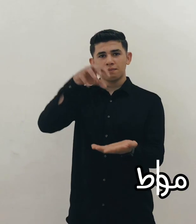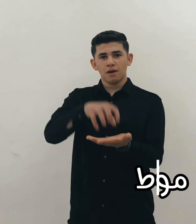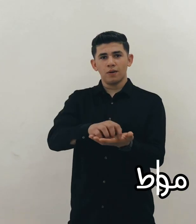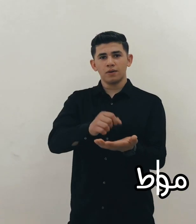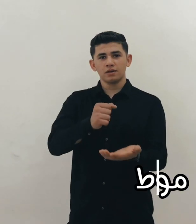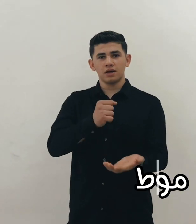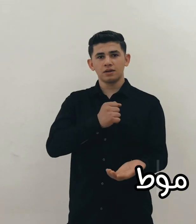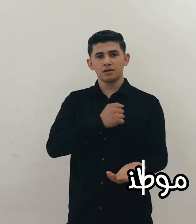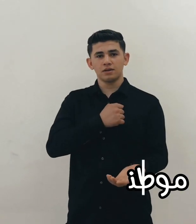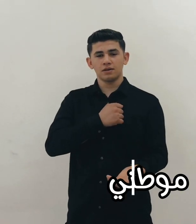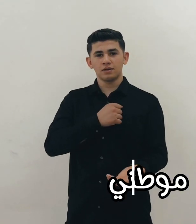موطني